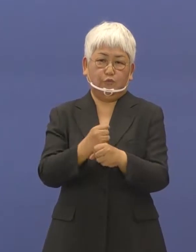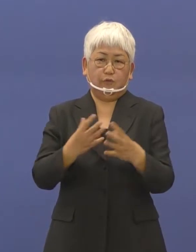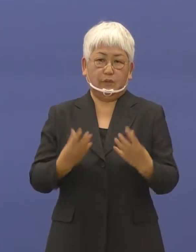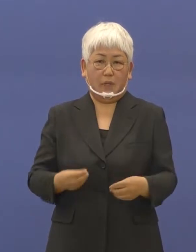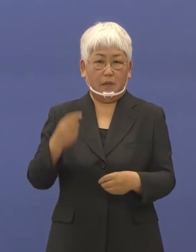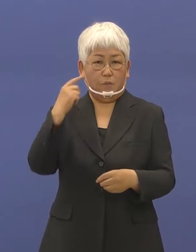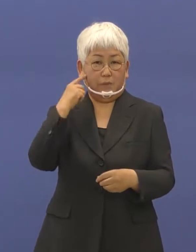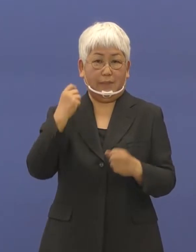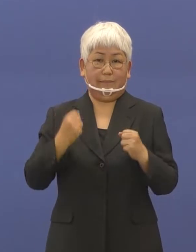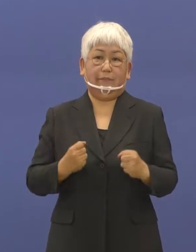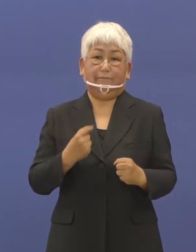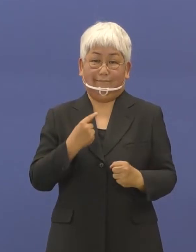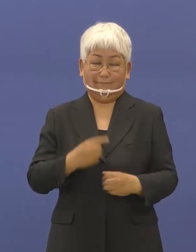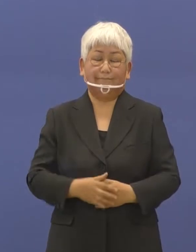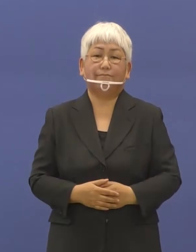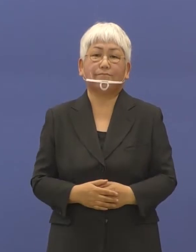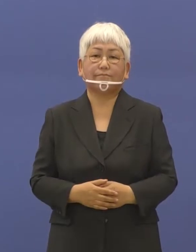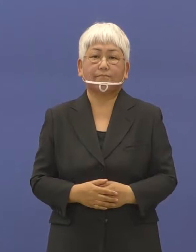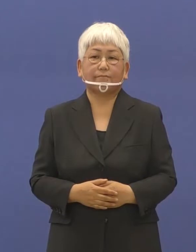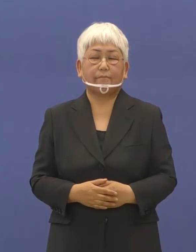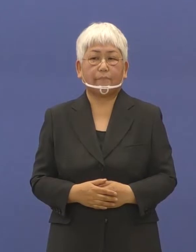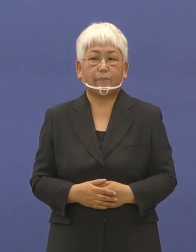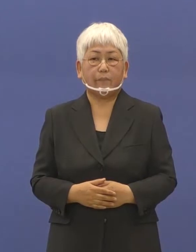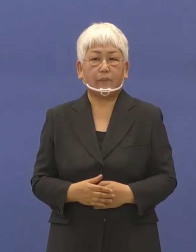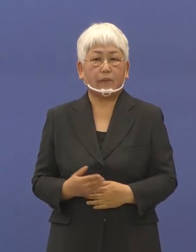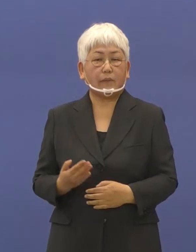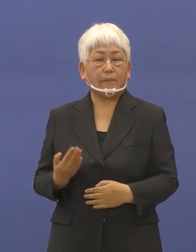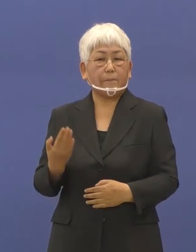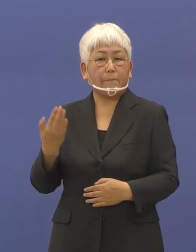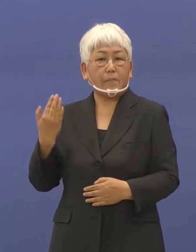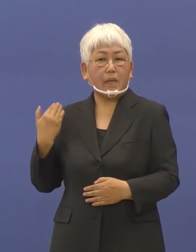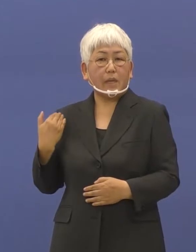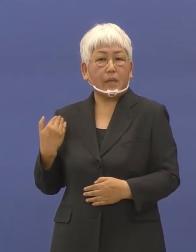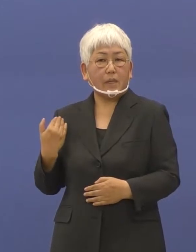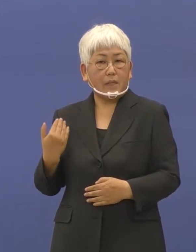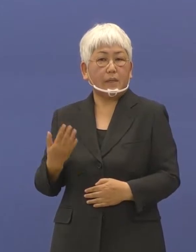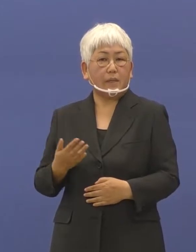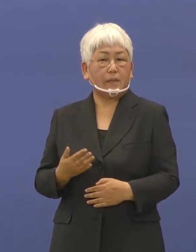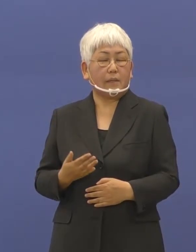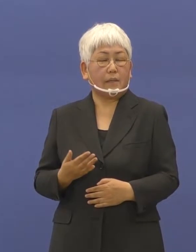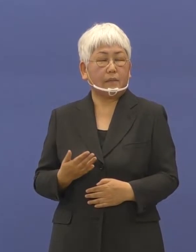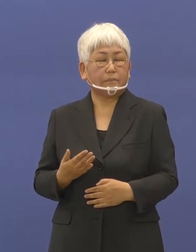。すでに実績ある